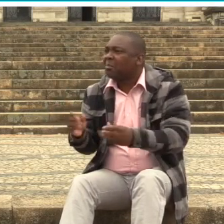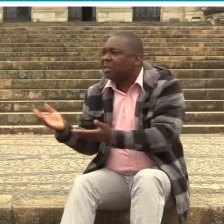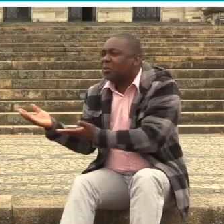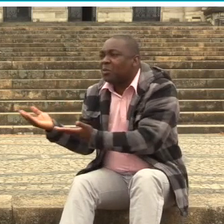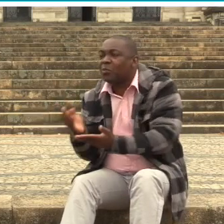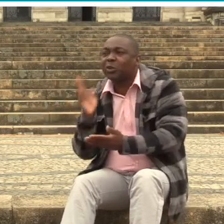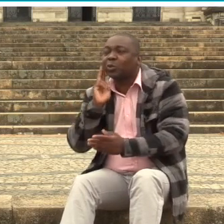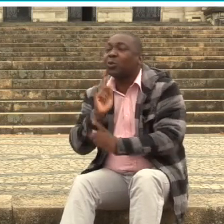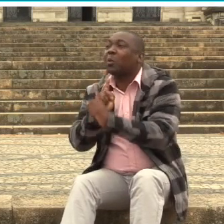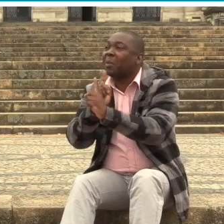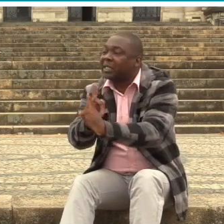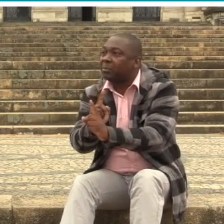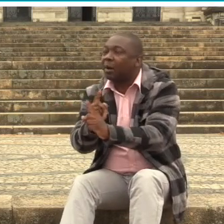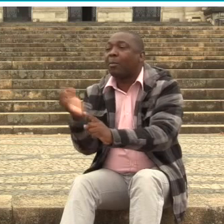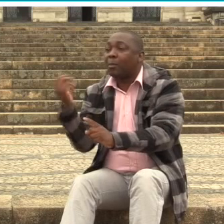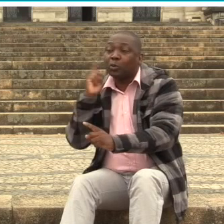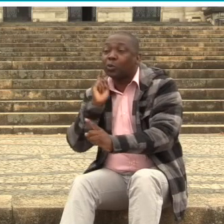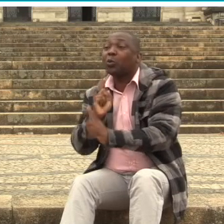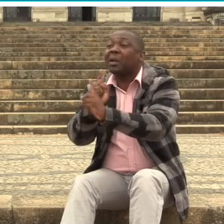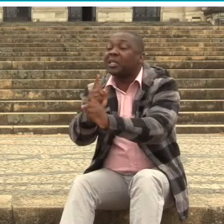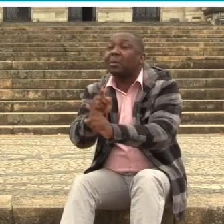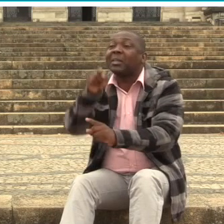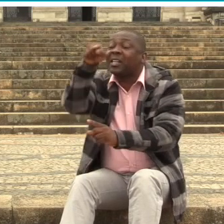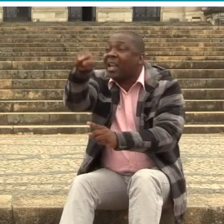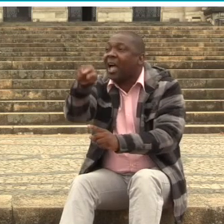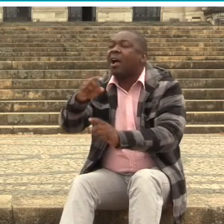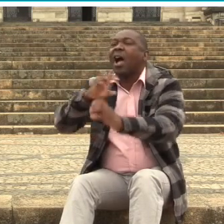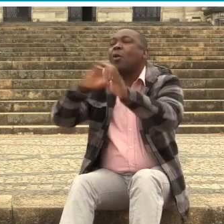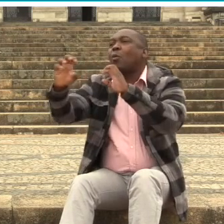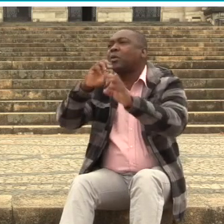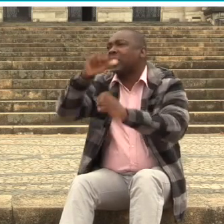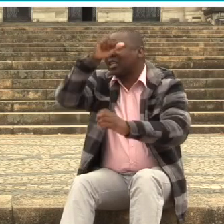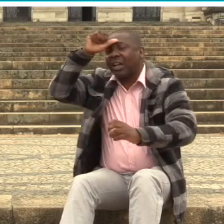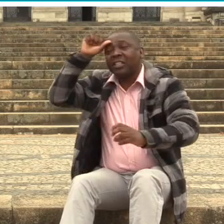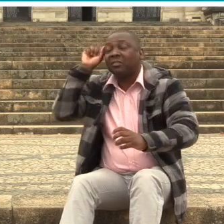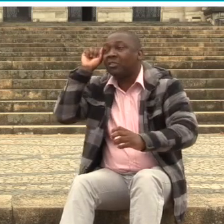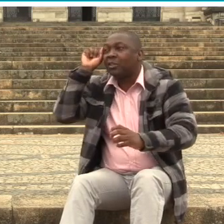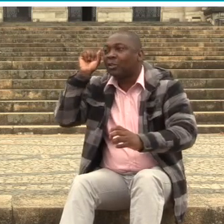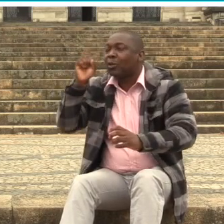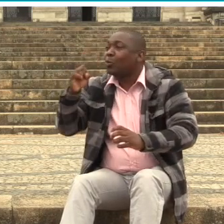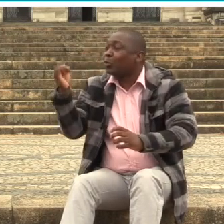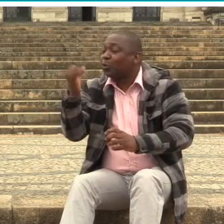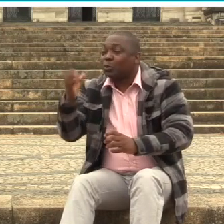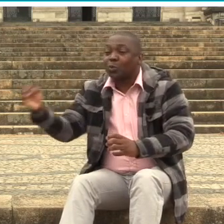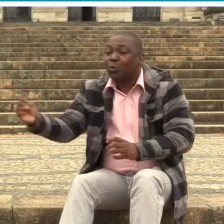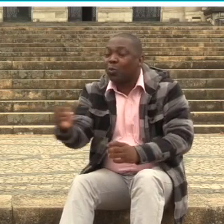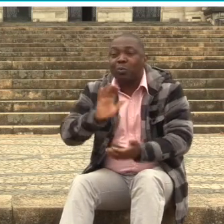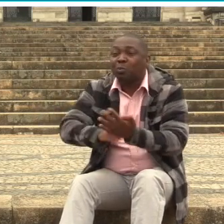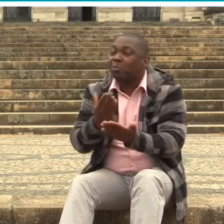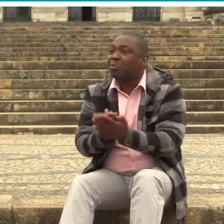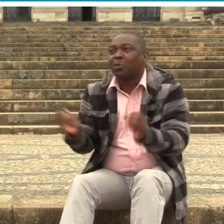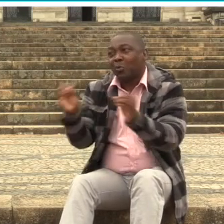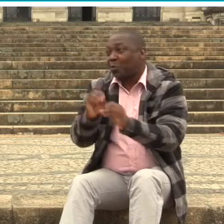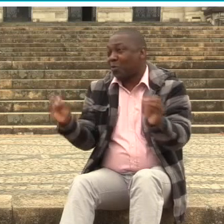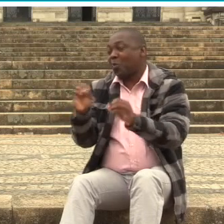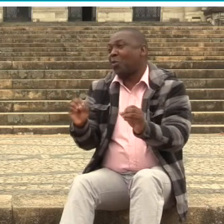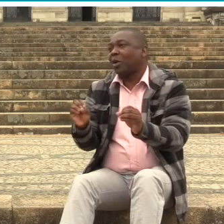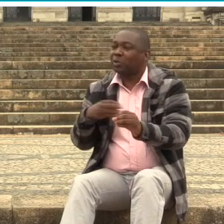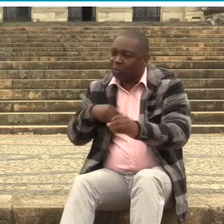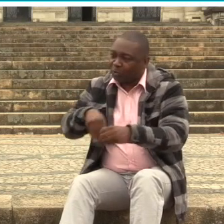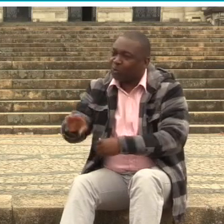questão do emprego, na questão da informação. As pessoas surdas podem participar em diversos eventos, mas a